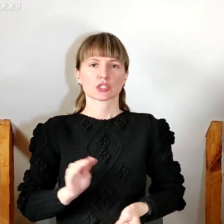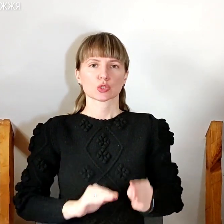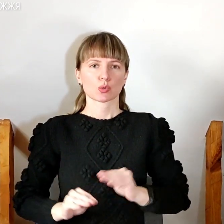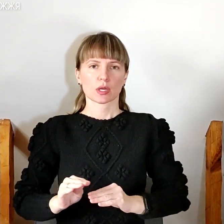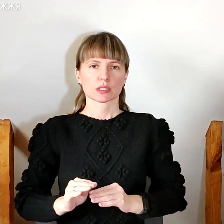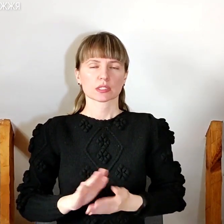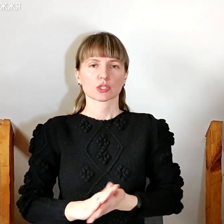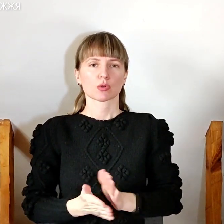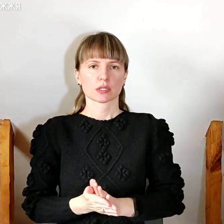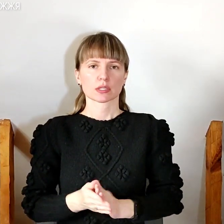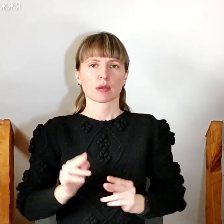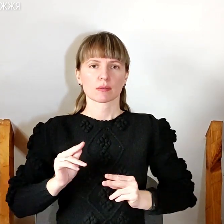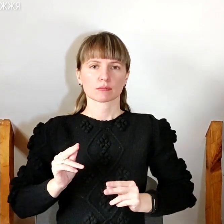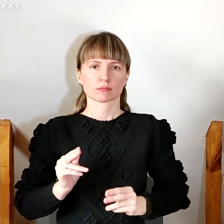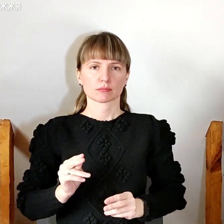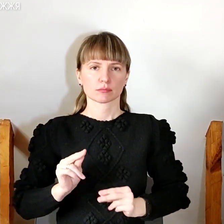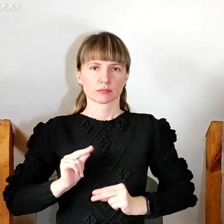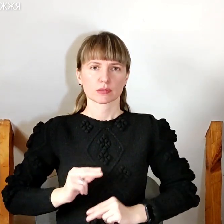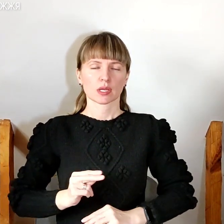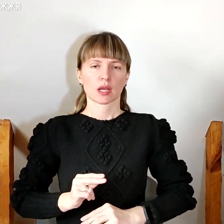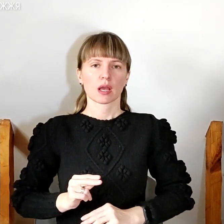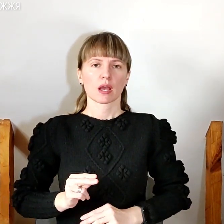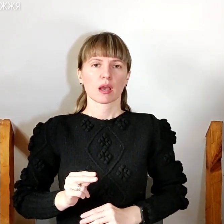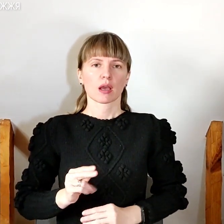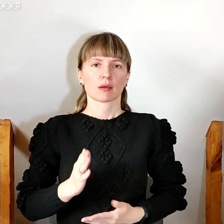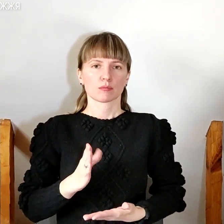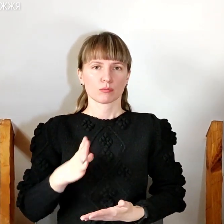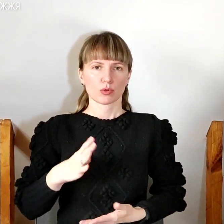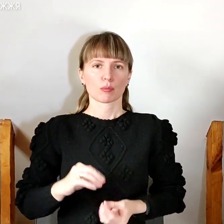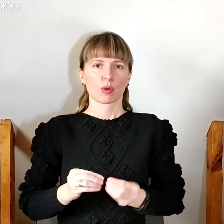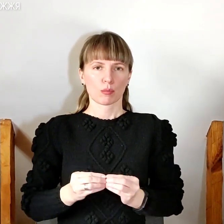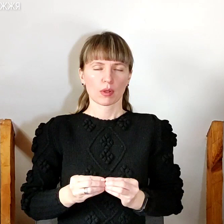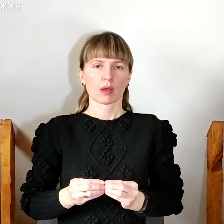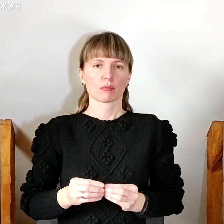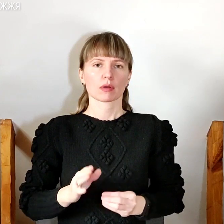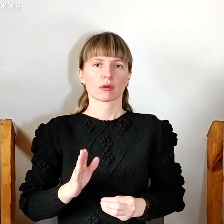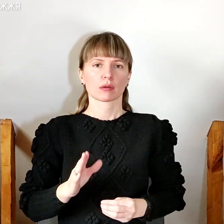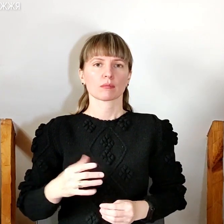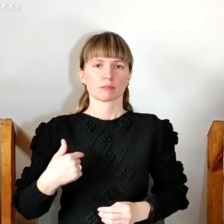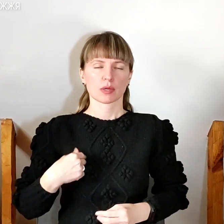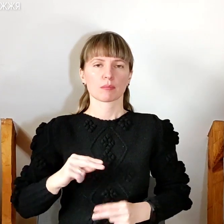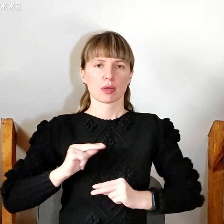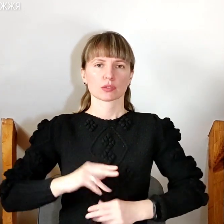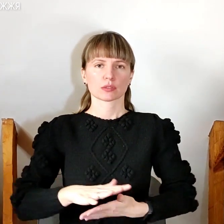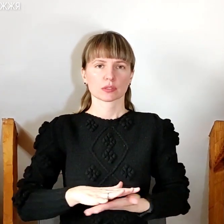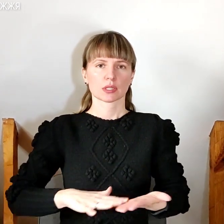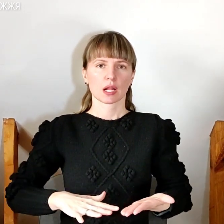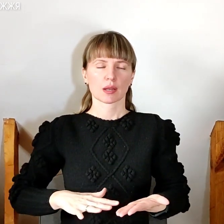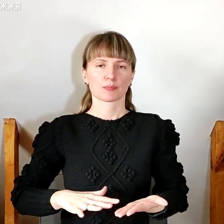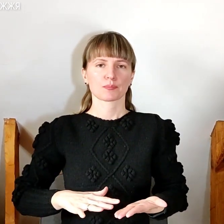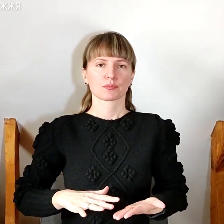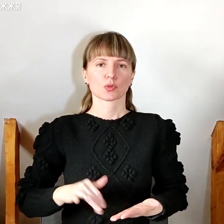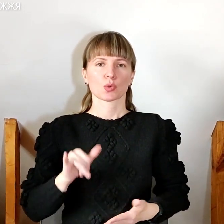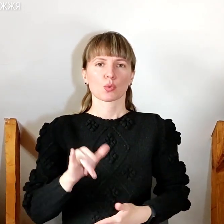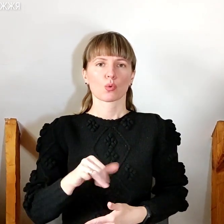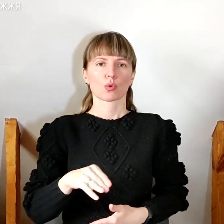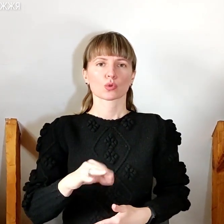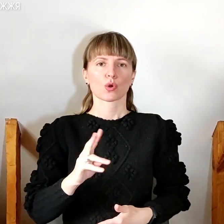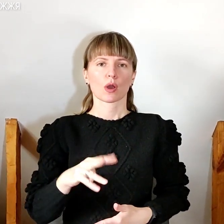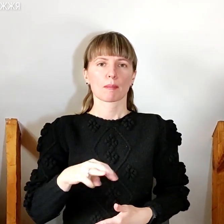буду казати ще, вони їх вирішують. Тобто команда працює в області. По Токмаку дуже складна ситуація. Кілька разів,